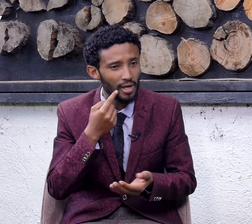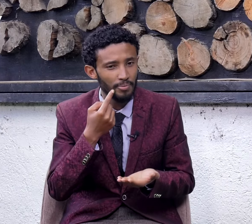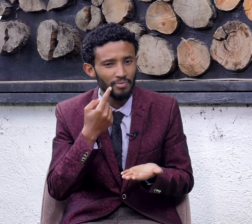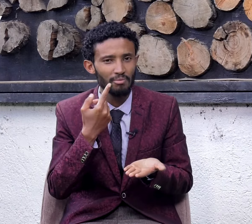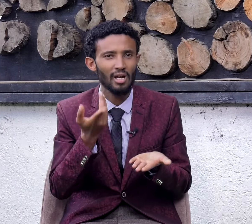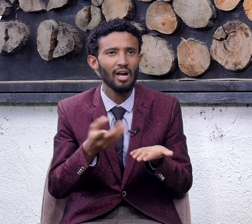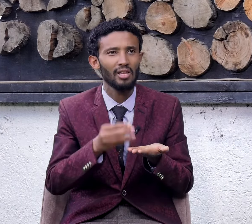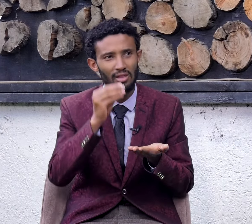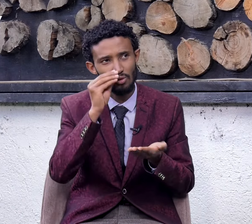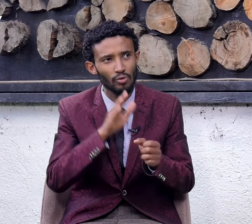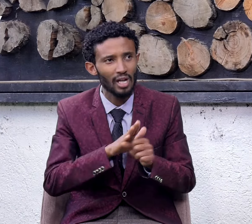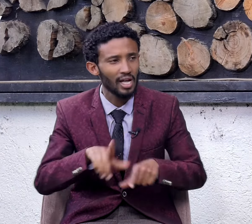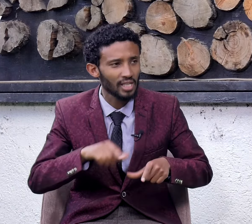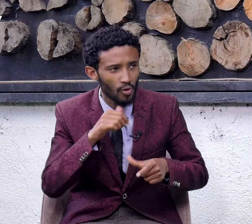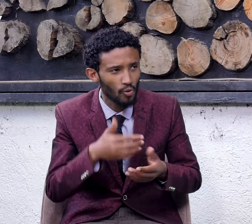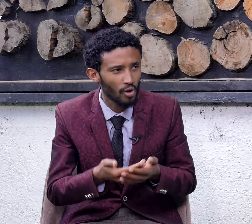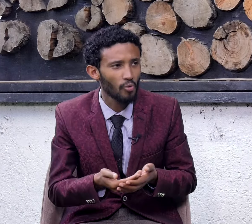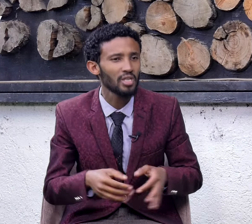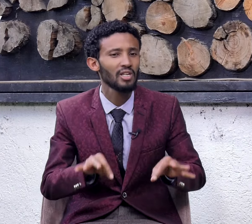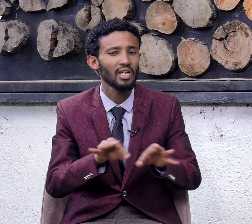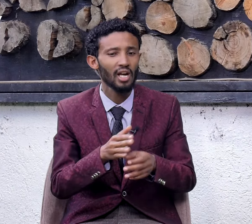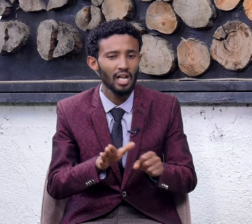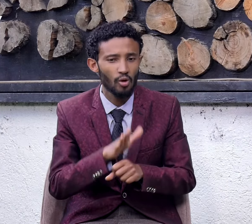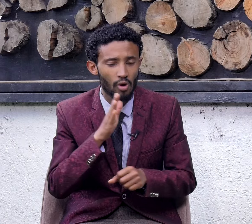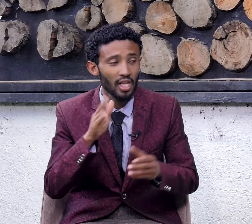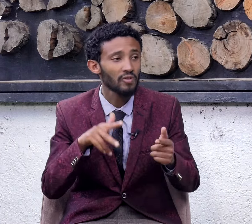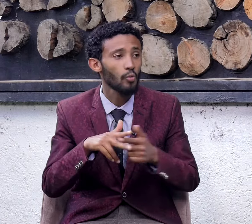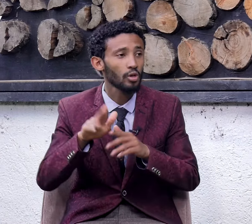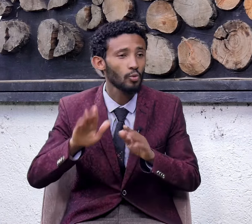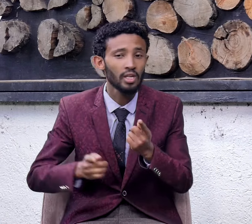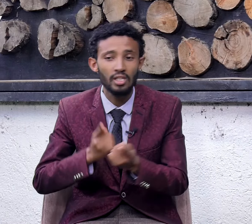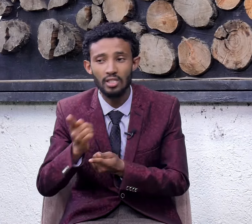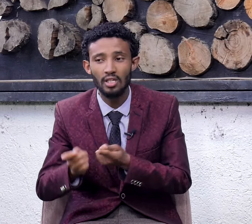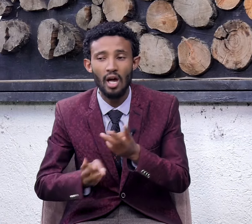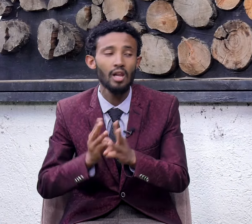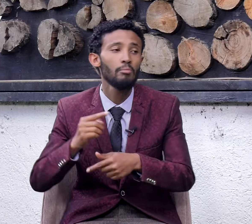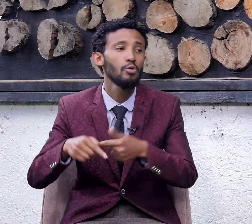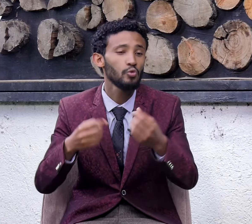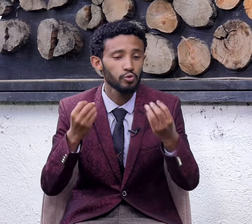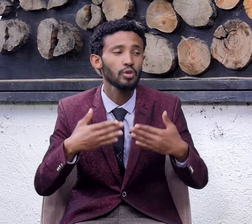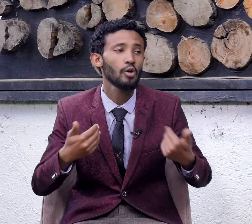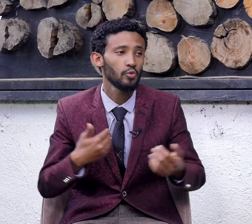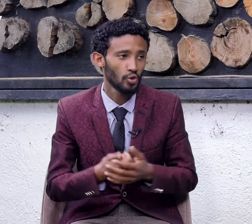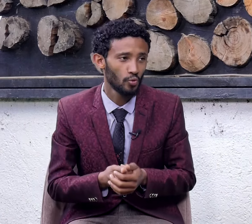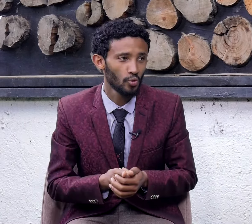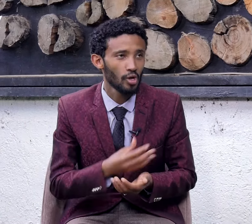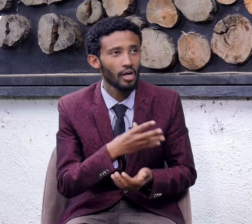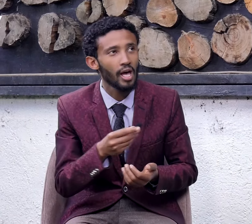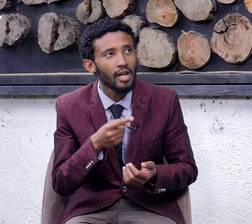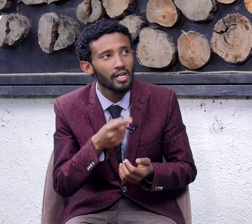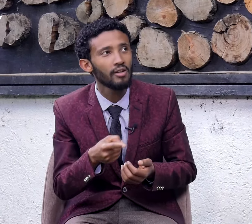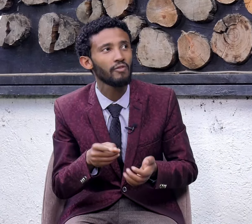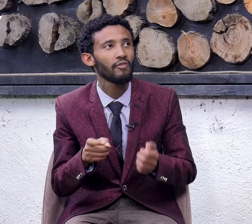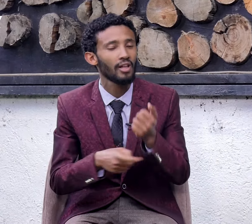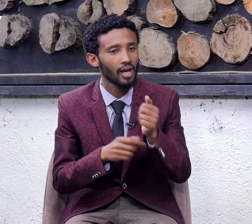ተማሪዎች እንኳን ትምህርት ጥራት ሳይኖረው የሚያስፈልገ ካልተሟል ተስፋ ቆርጦ ወደ ንግድ ዓለም የሚሄዱ ብዙ ወጣቶች አሉ።